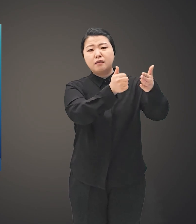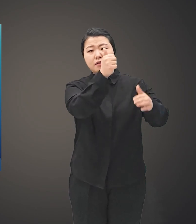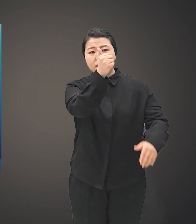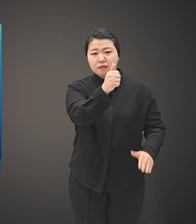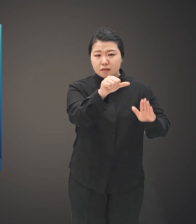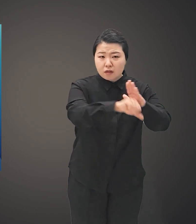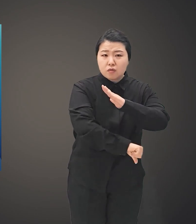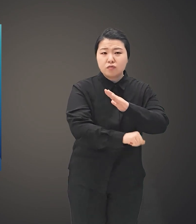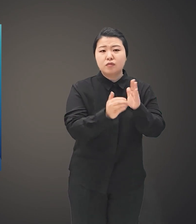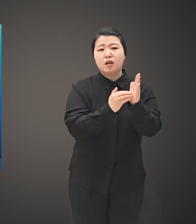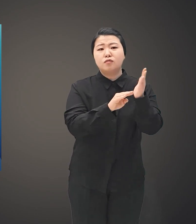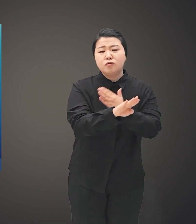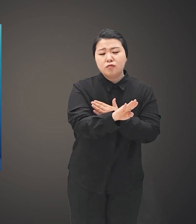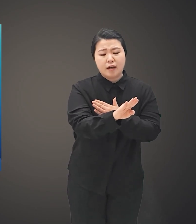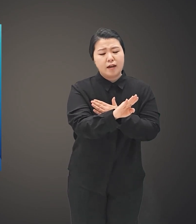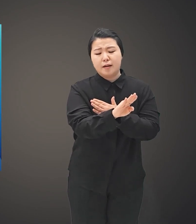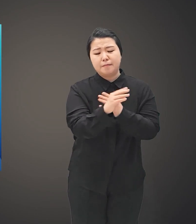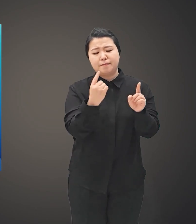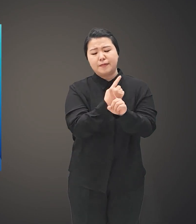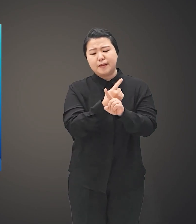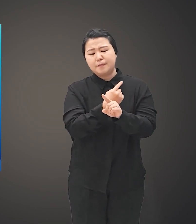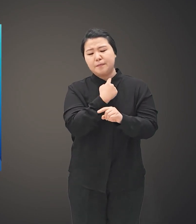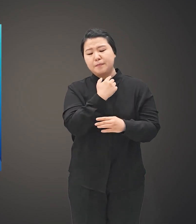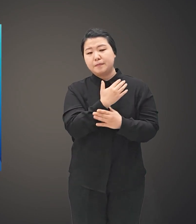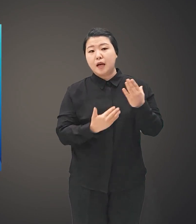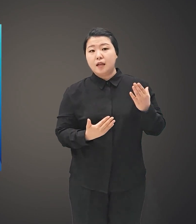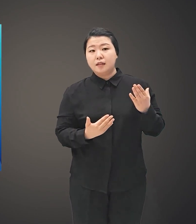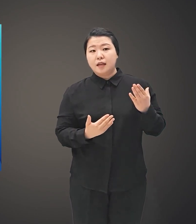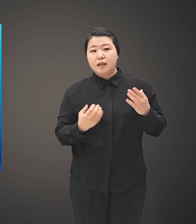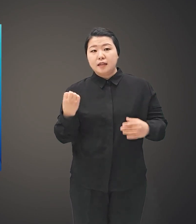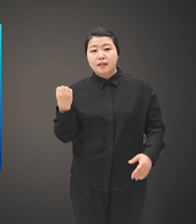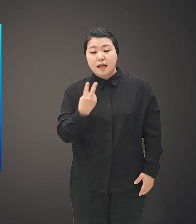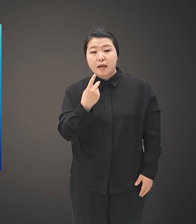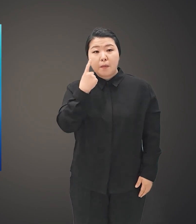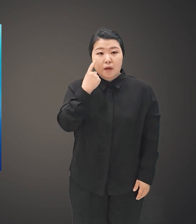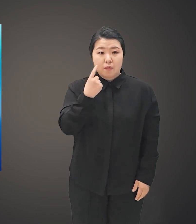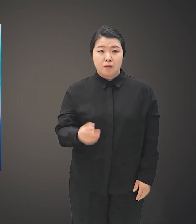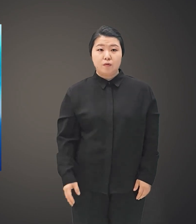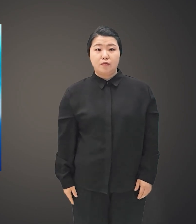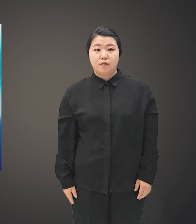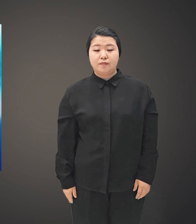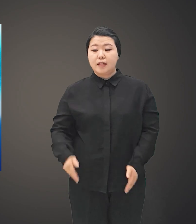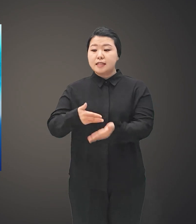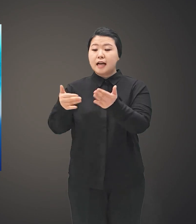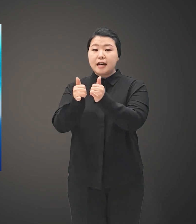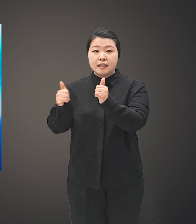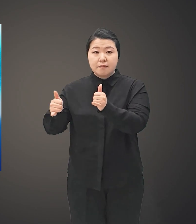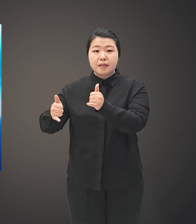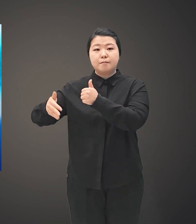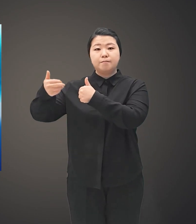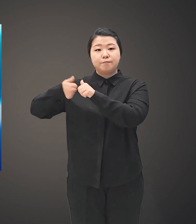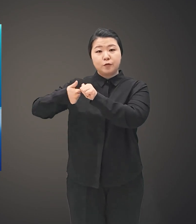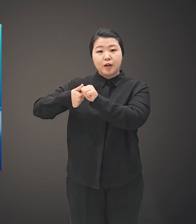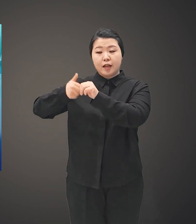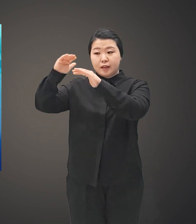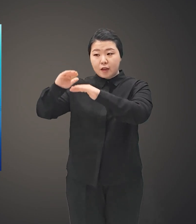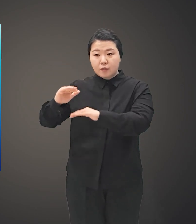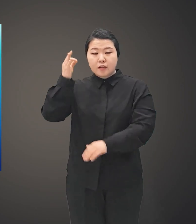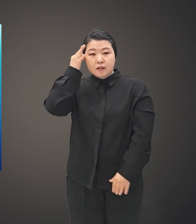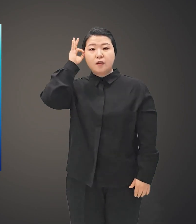의기소침해져서 수정할 엄두도 안 났었는데 다시 해보려고요. 이슬아 작가님이 조언해주신 내용을